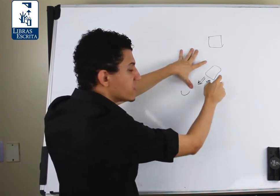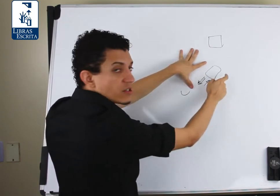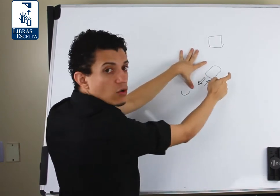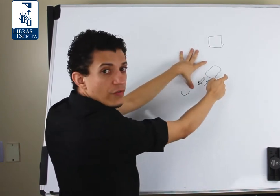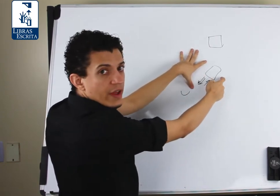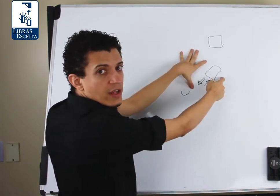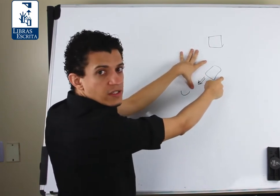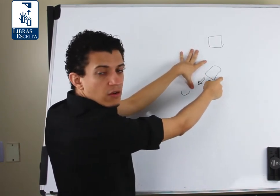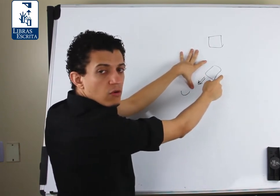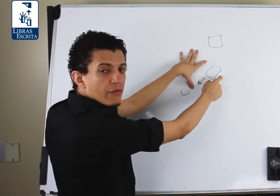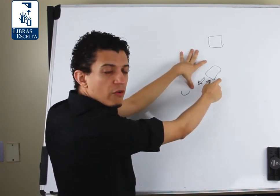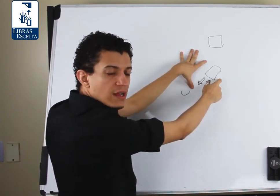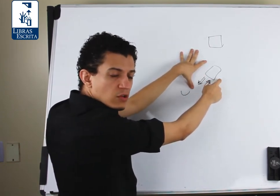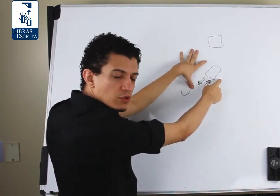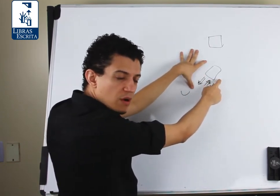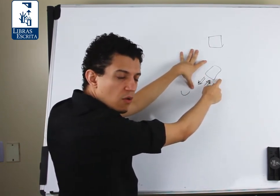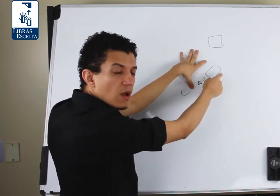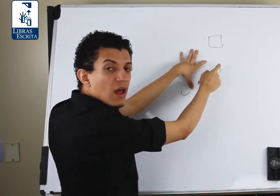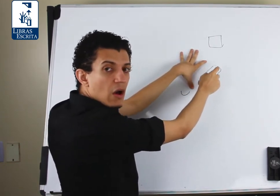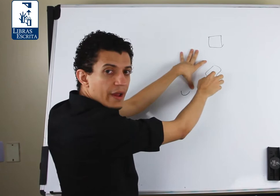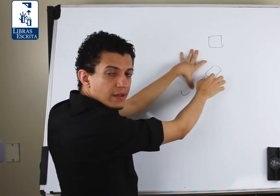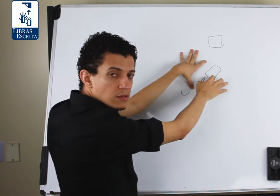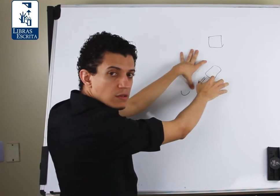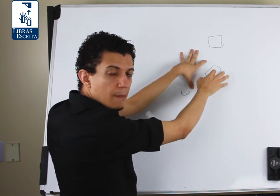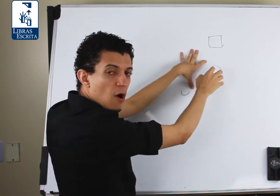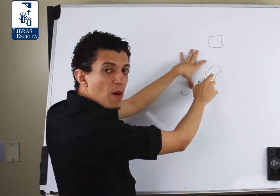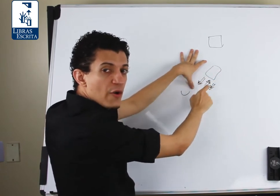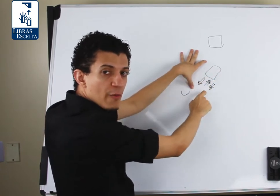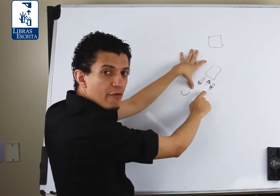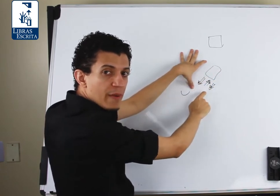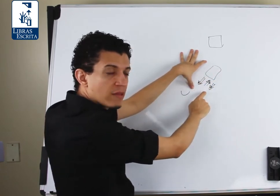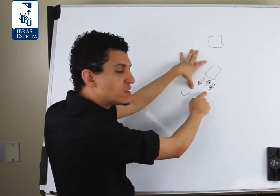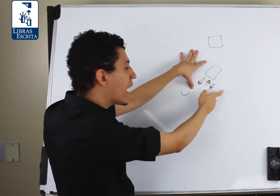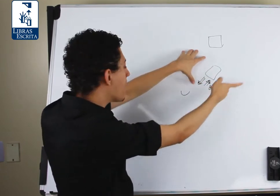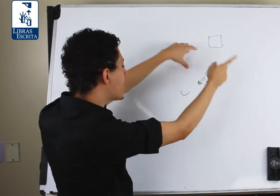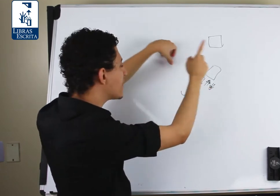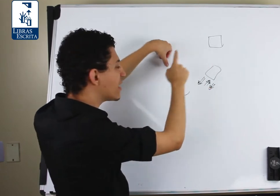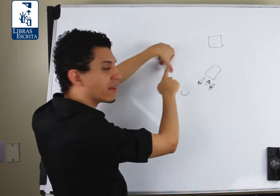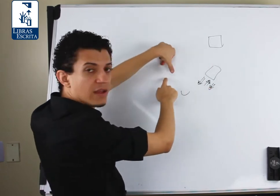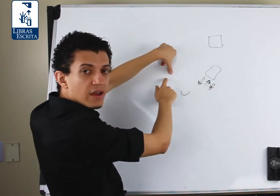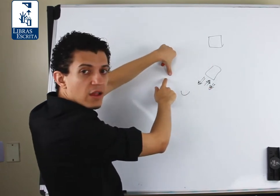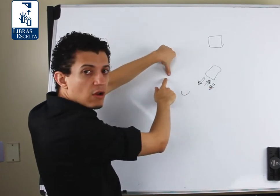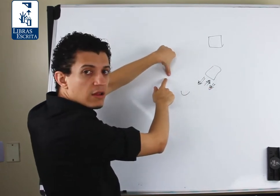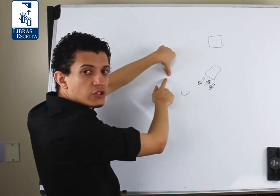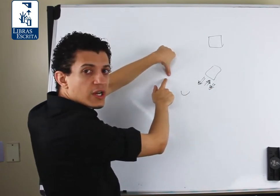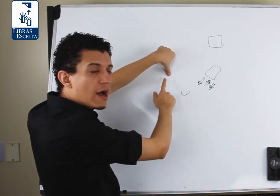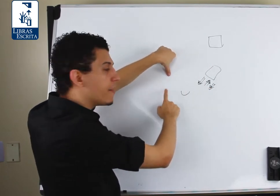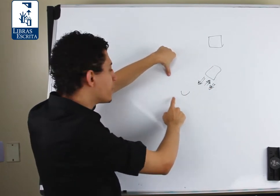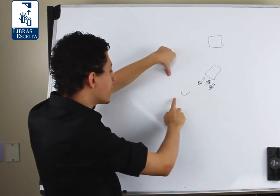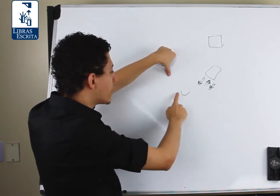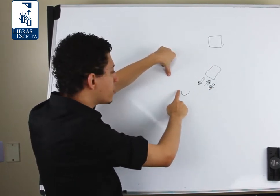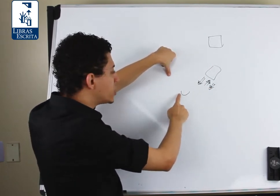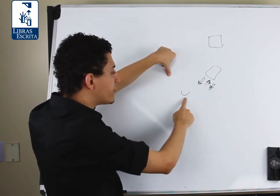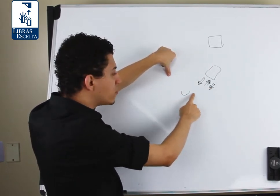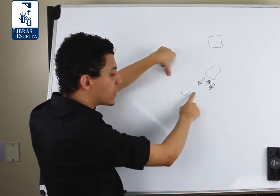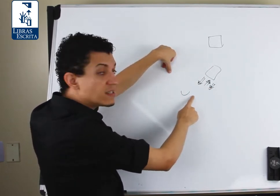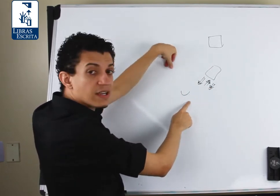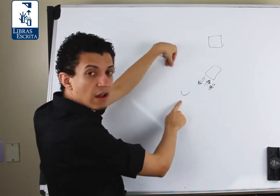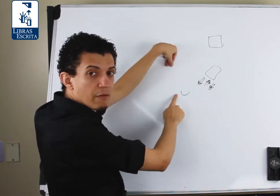ou seja, configuração de mão, orientação da palma e o movimento se repetem do lado de cá, então a gente vai usar esse grafema